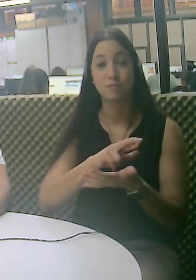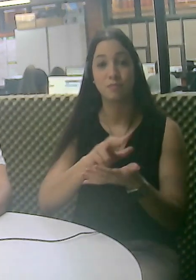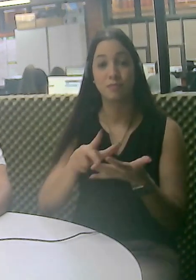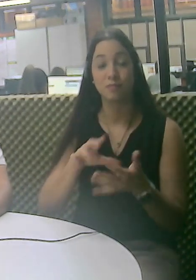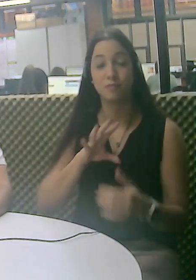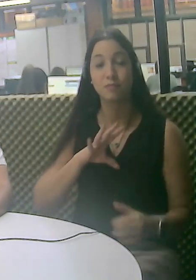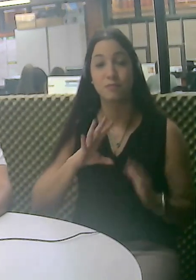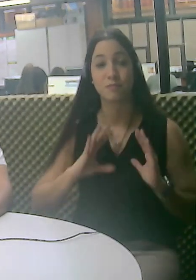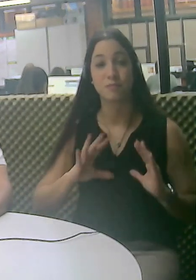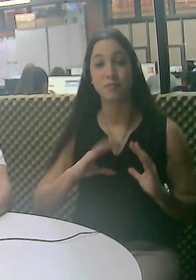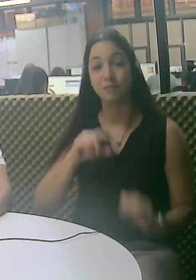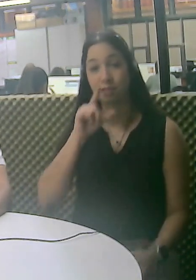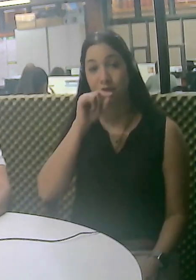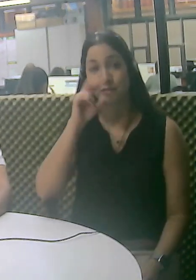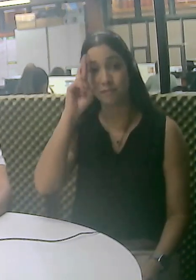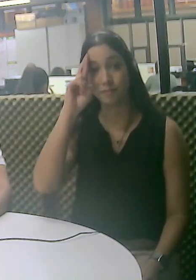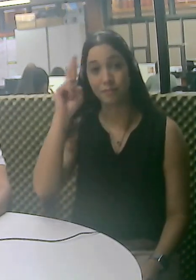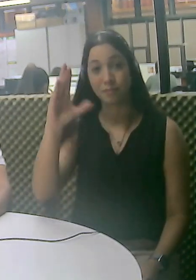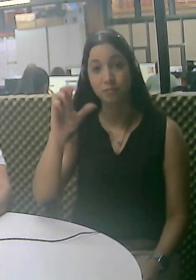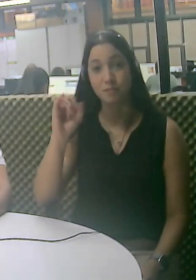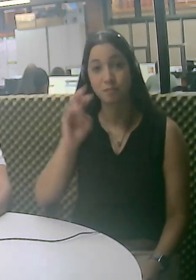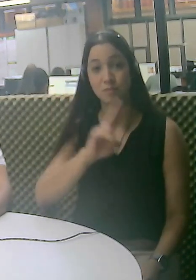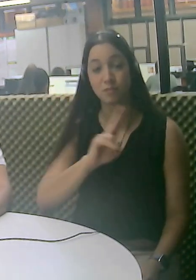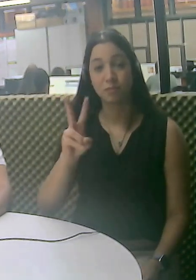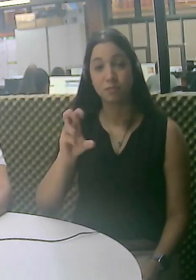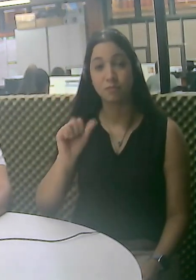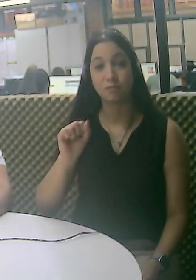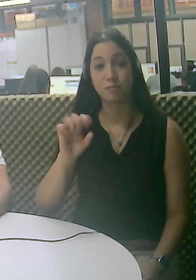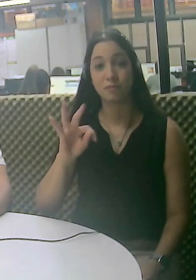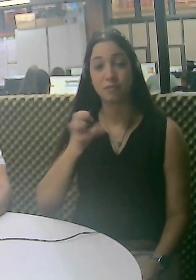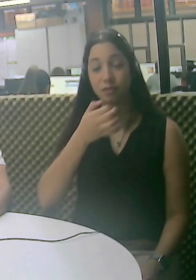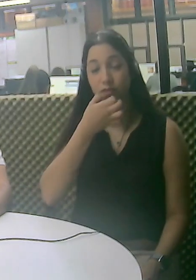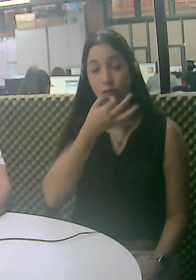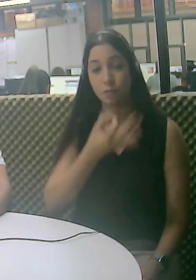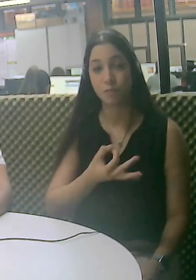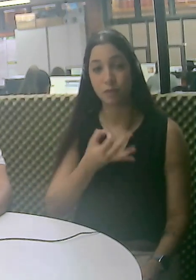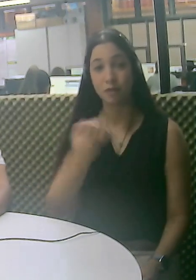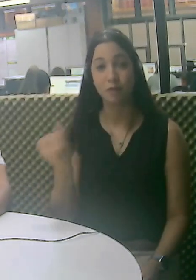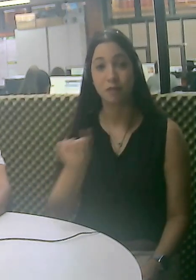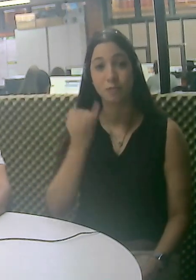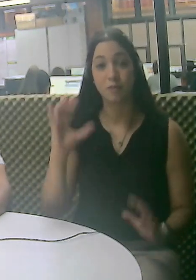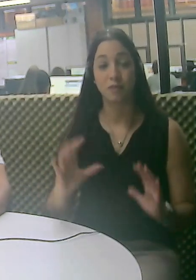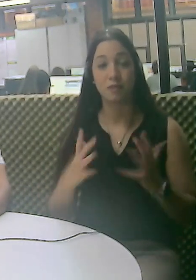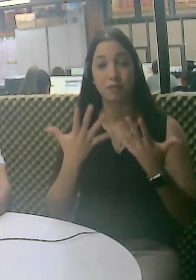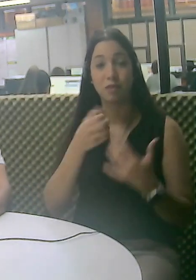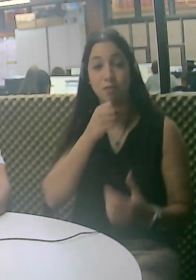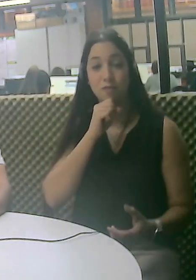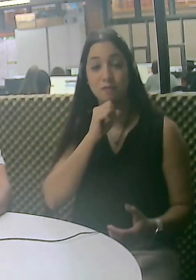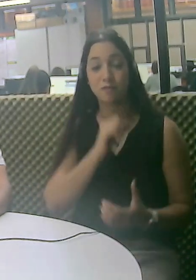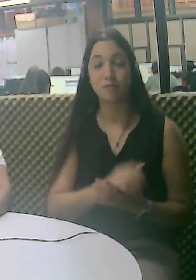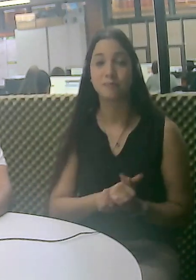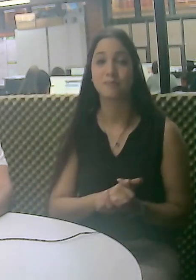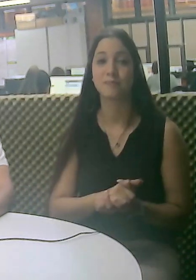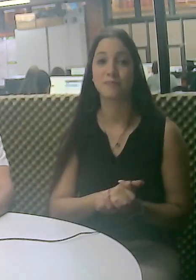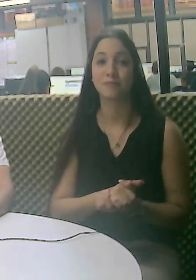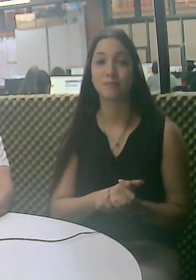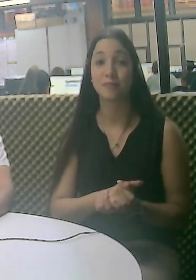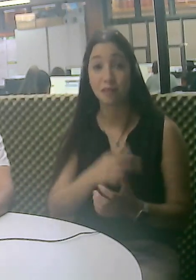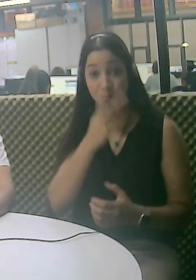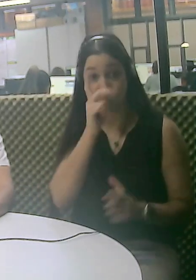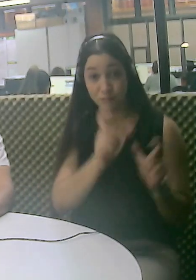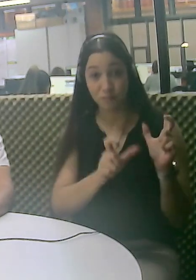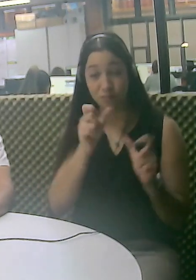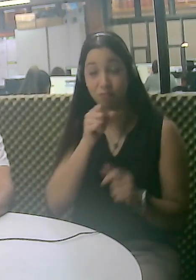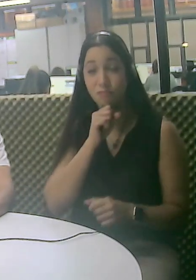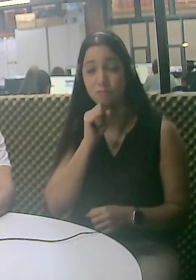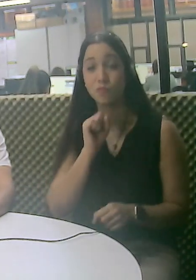do Sabiá. O diretor do SEAS, Wesley Rodrigues, comenta sobre a importância deste evento para os idosos. Os idosos passam o